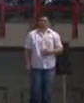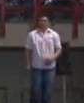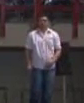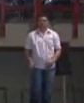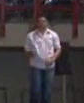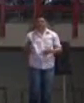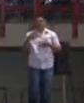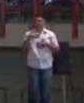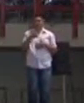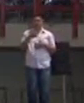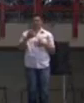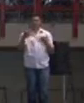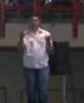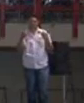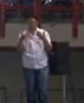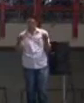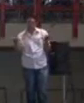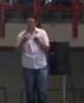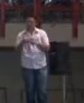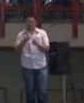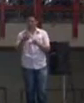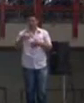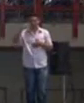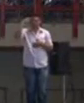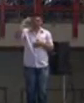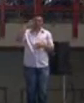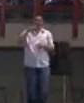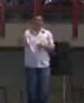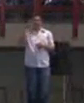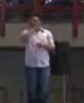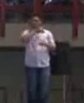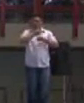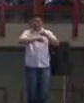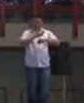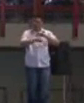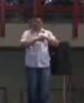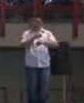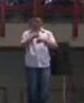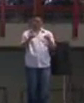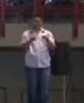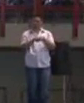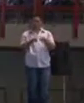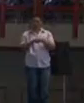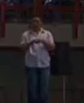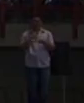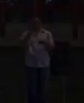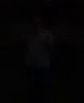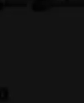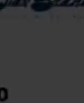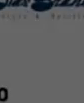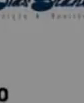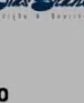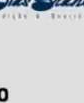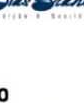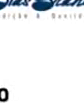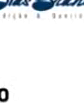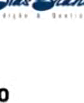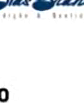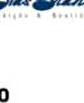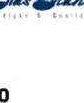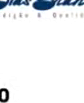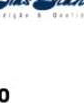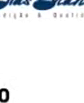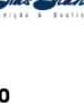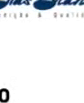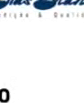só para a gente pensar aqui mais rápido, certo? Então, é o seguinte, a gente revisou rapidinho o que é o seno, o que é o cosseno, o que é a tangente.